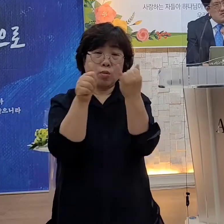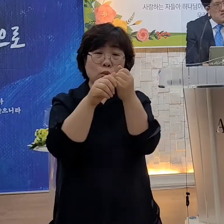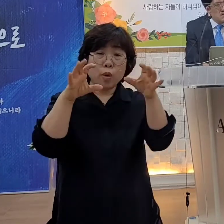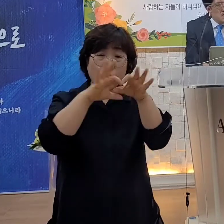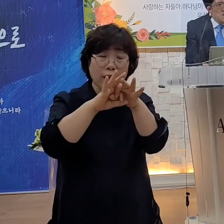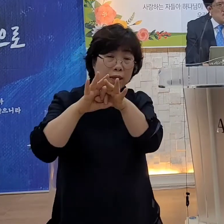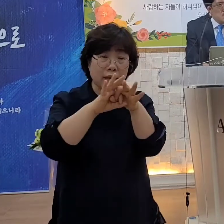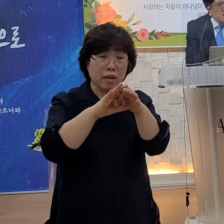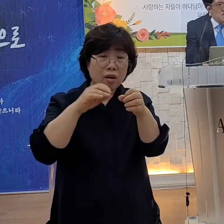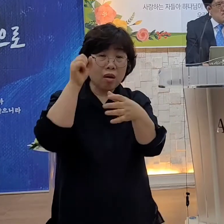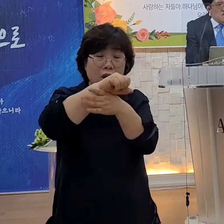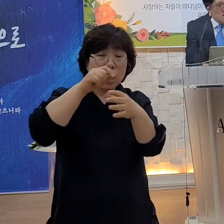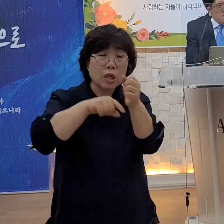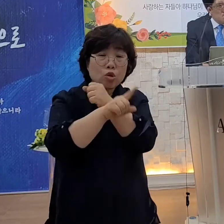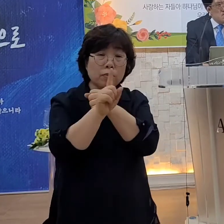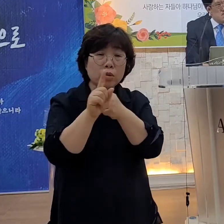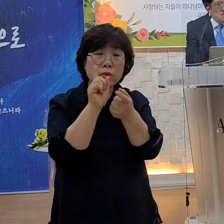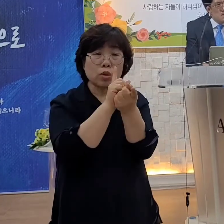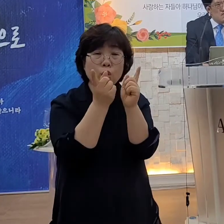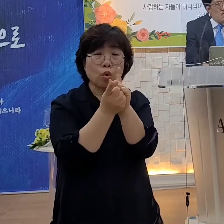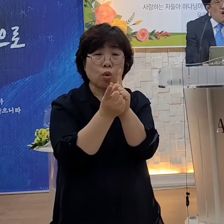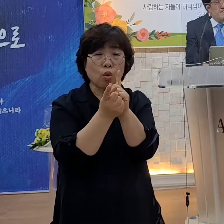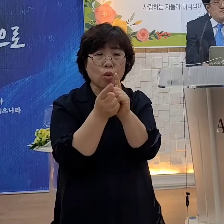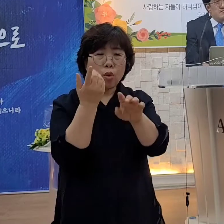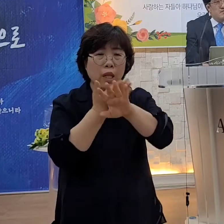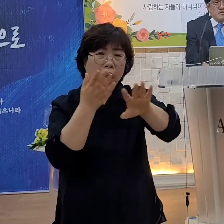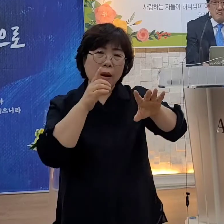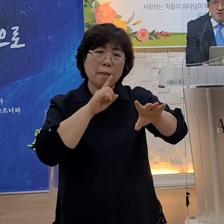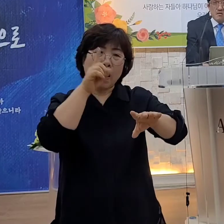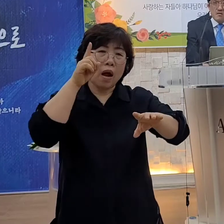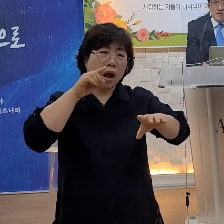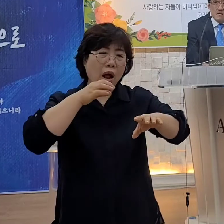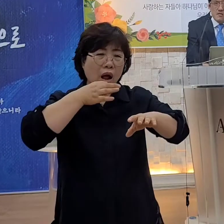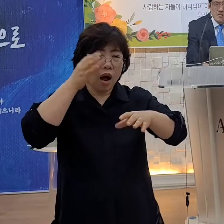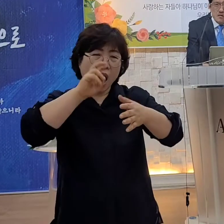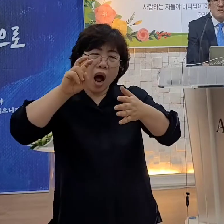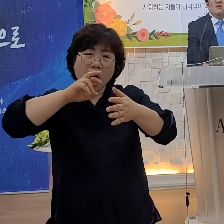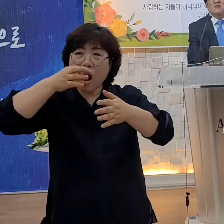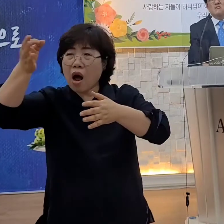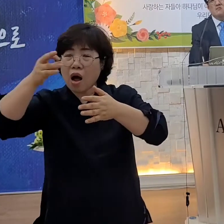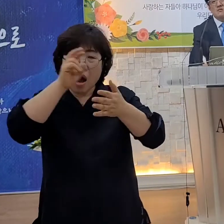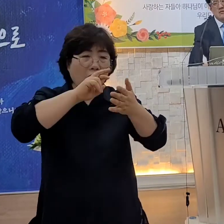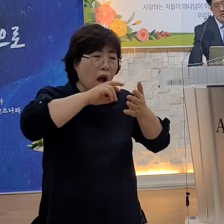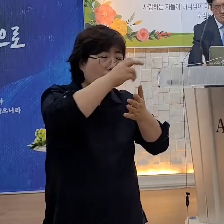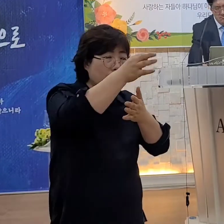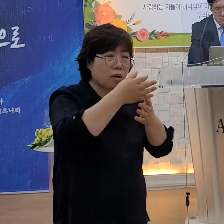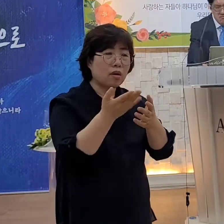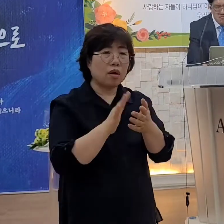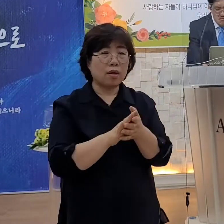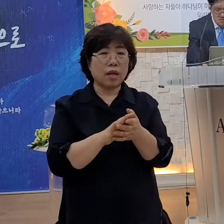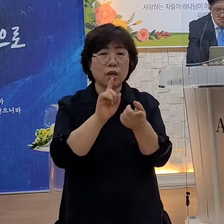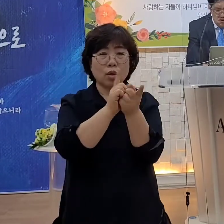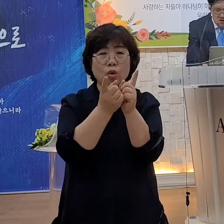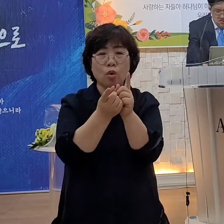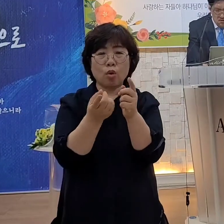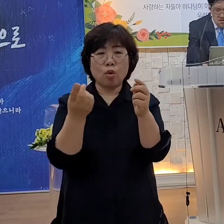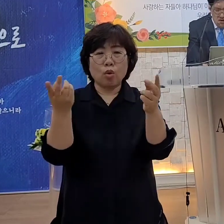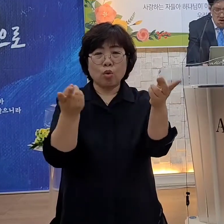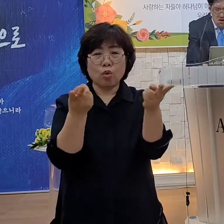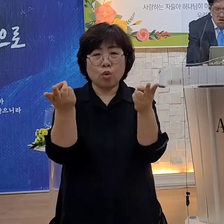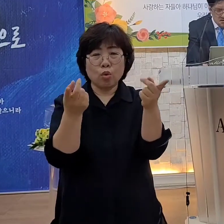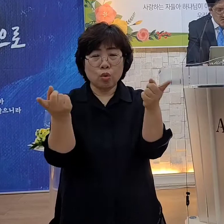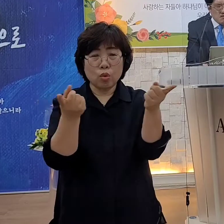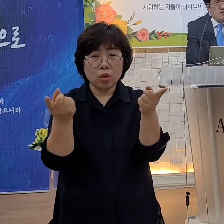다른 음을 내는데 서로 어울리는 화음을 만들기 위한, 이걸 그래서 이 두 부부를 우리에게